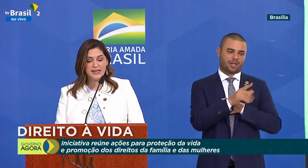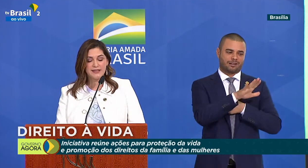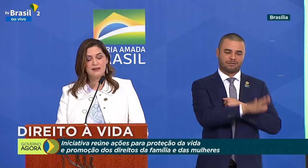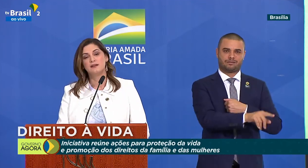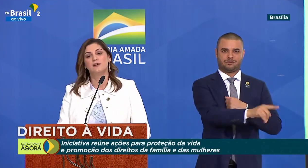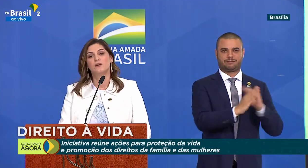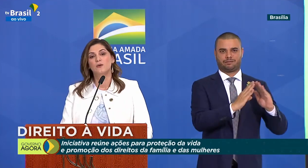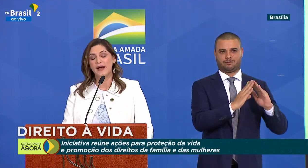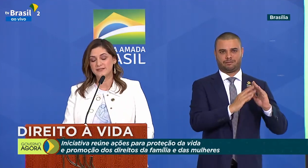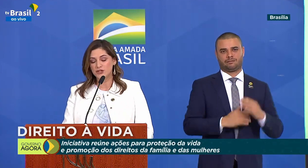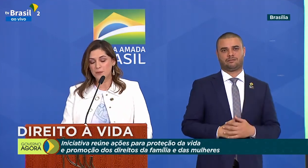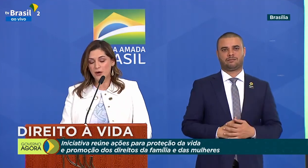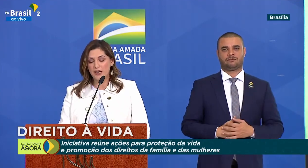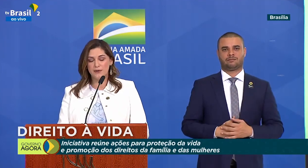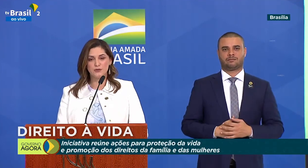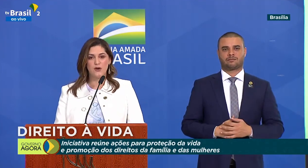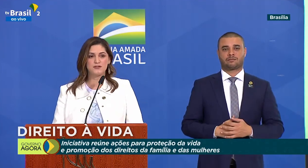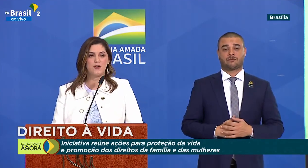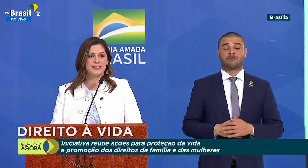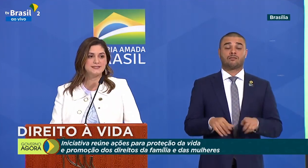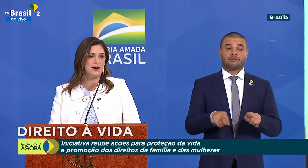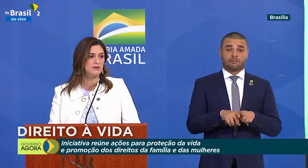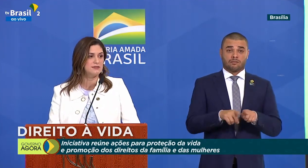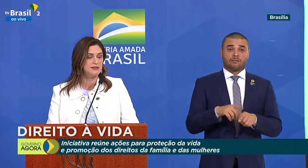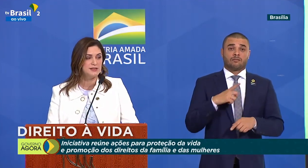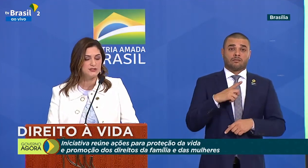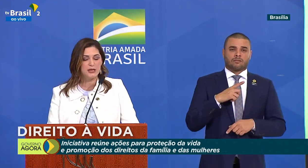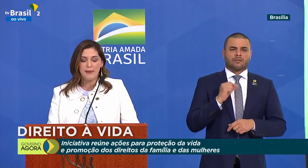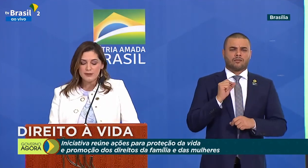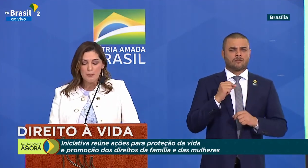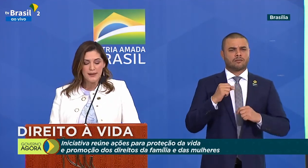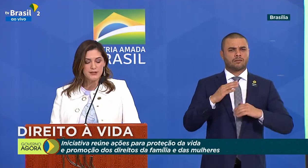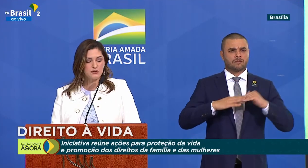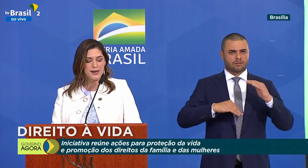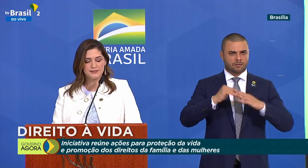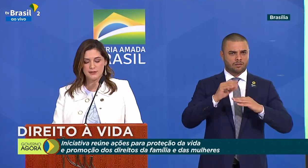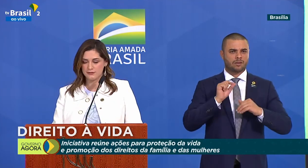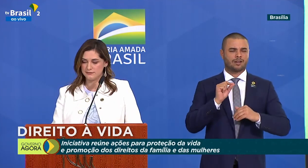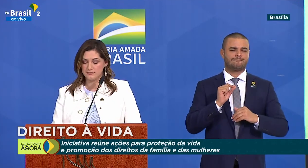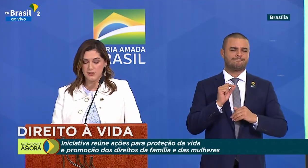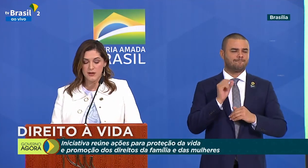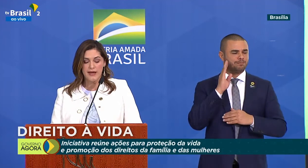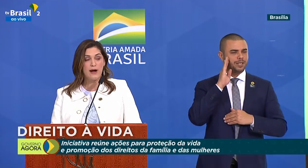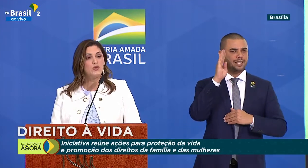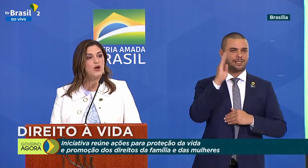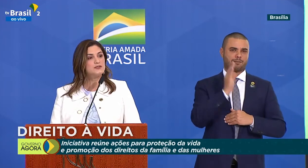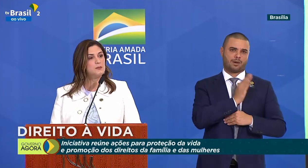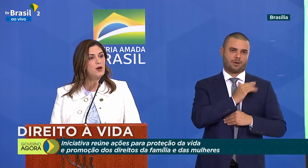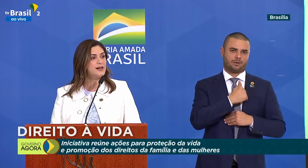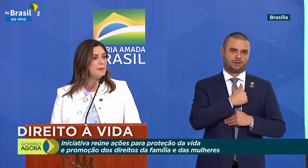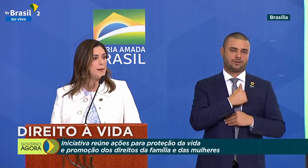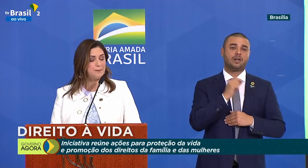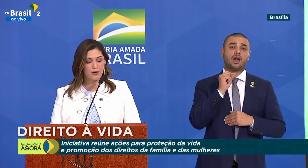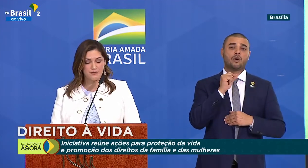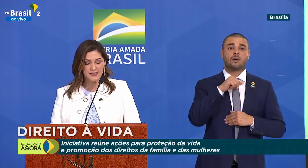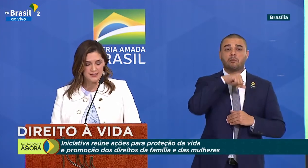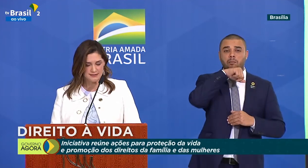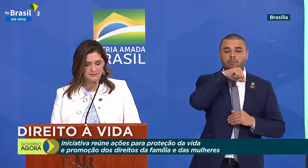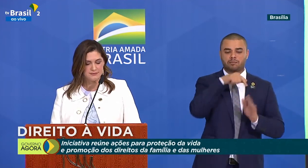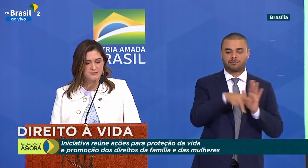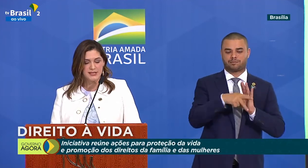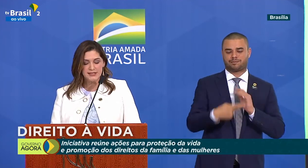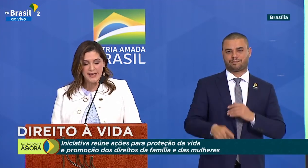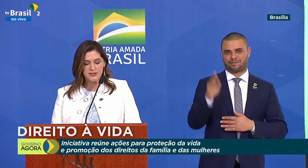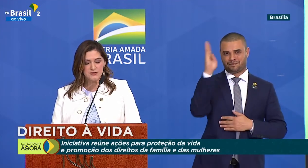temos ainda o recente o programa do nosso coração chamado mães do Brasil é o nosso programa